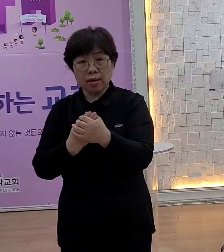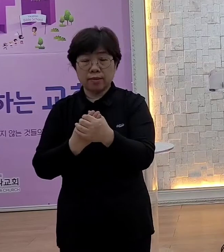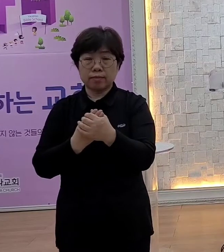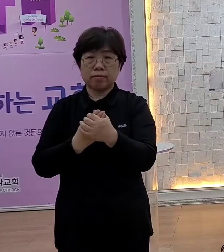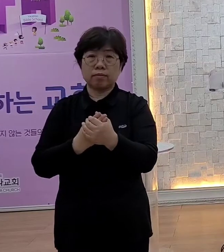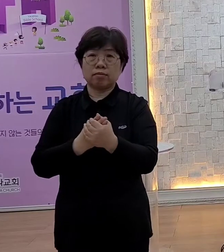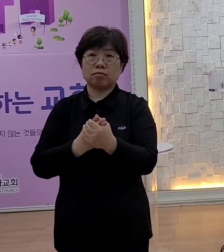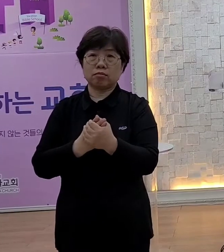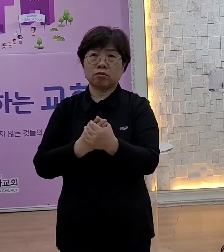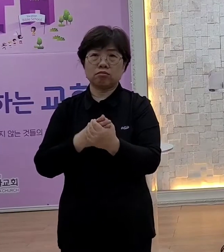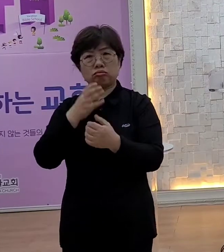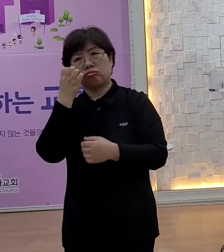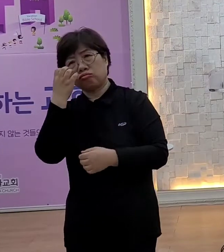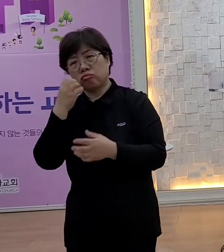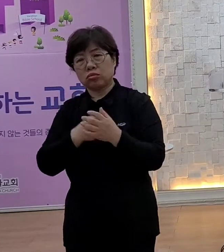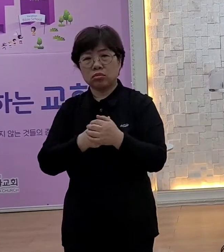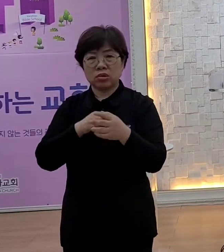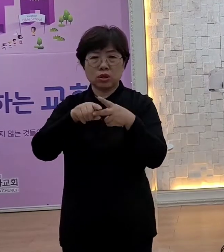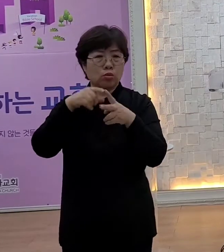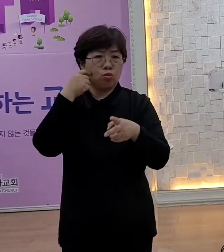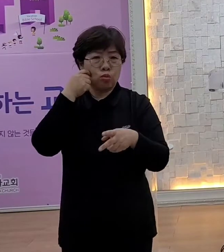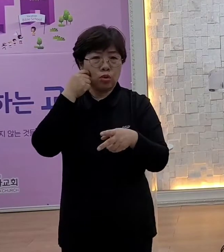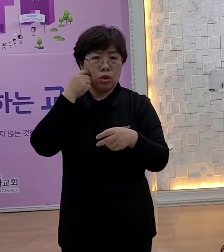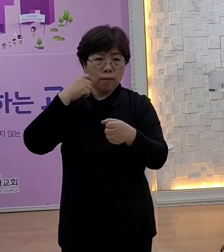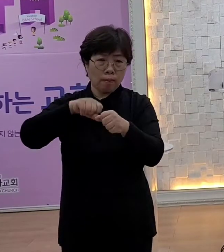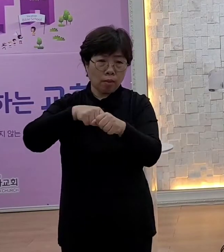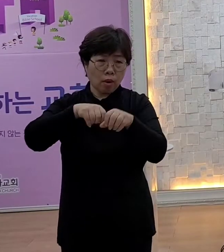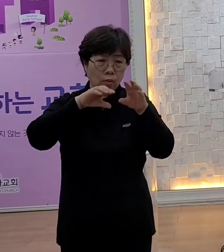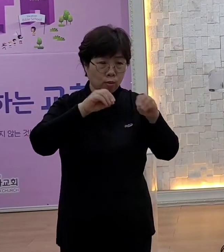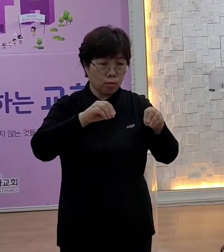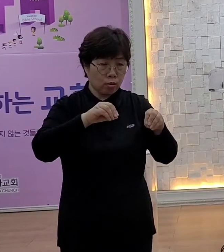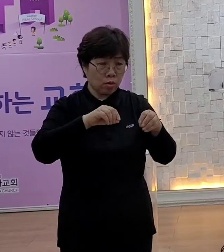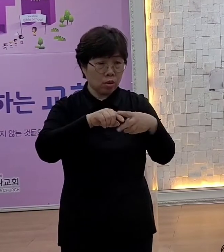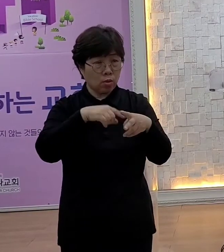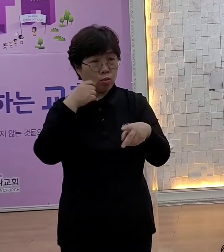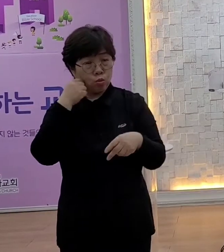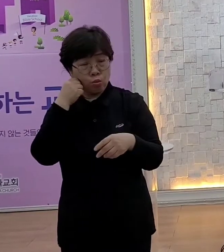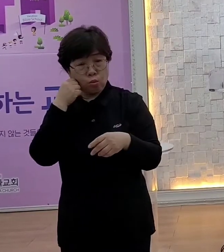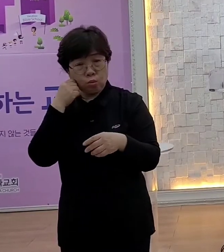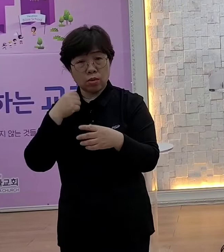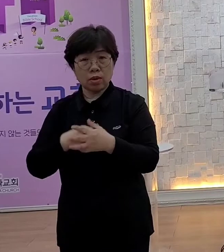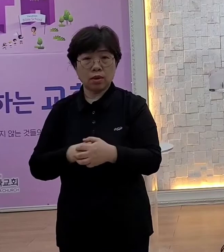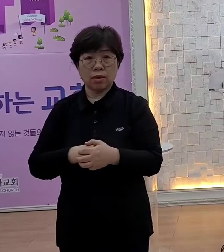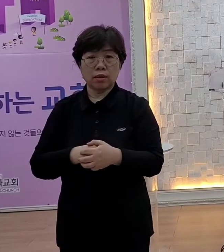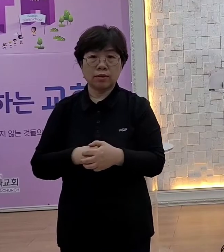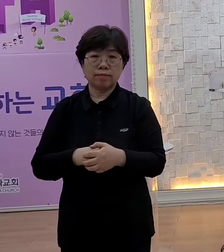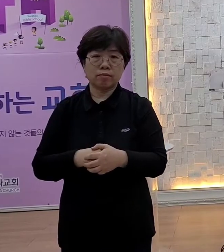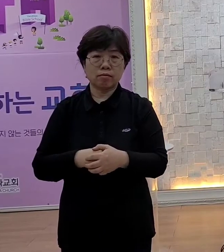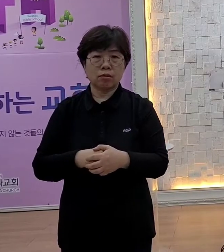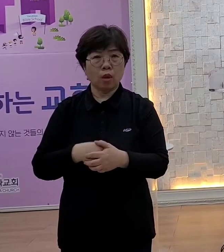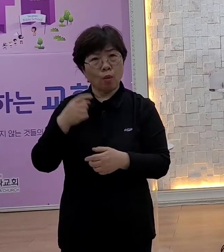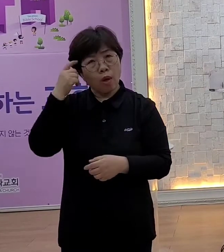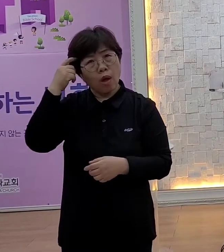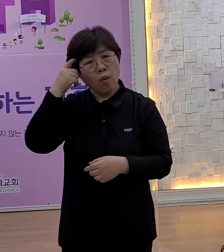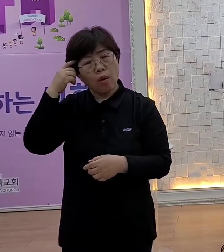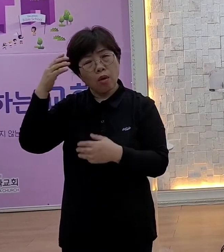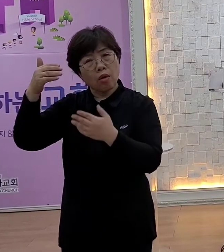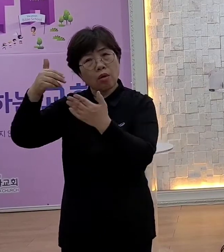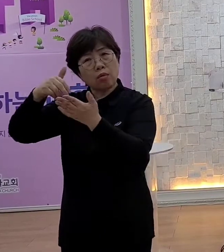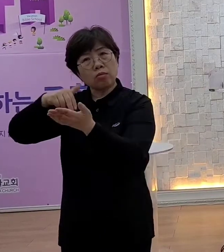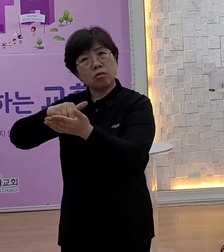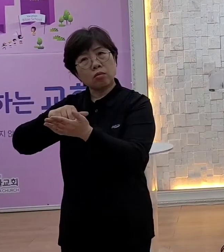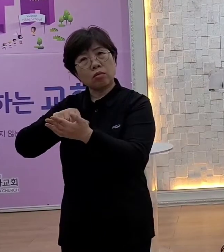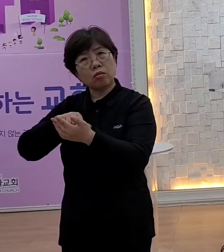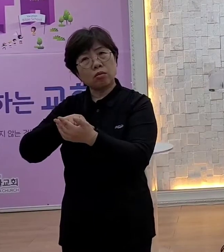뜻을 돌이켰다 그래요. 그래서 재앙을 내리지 아니하시니라. 무슨 말입니까? 제가 틀렸단